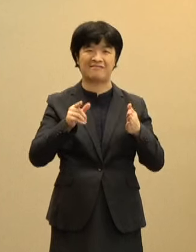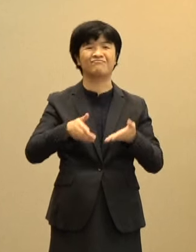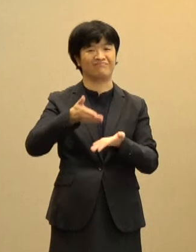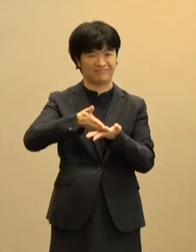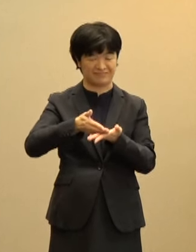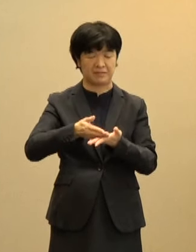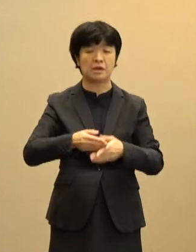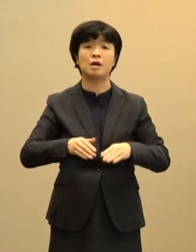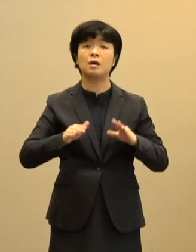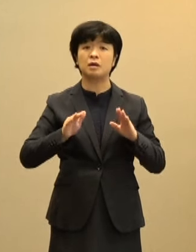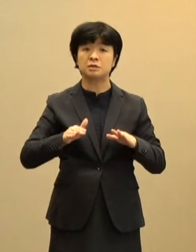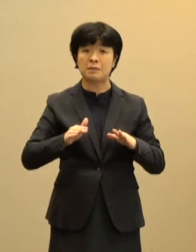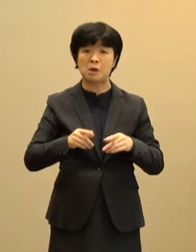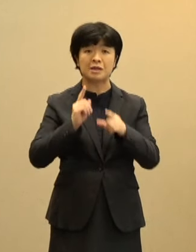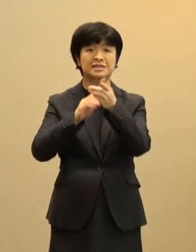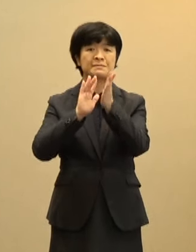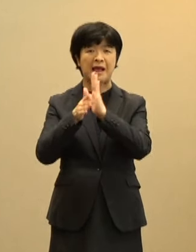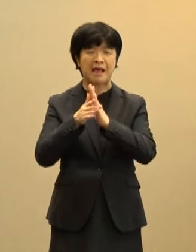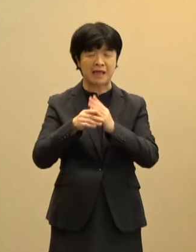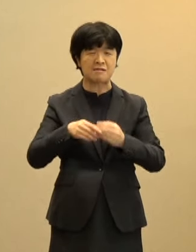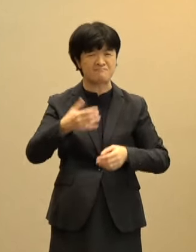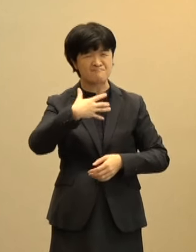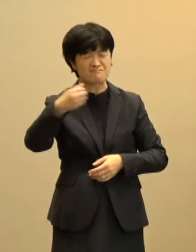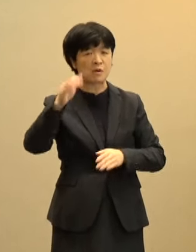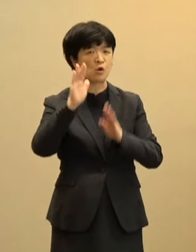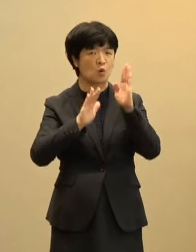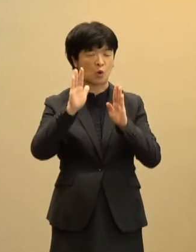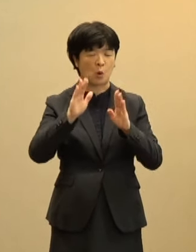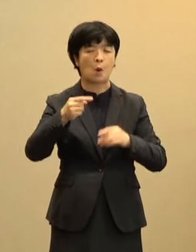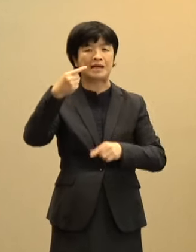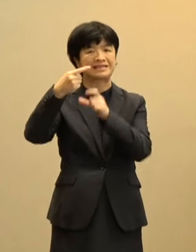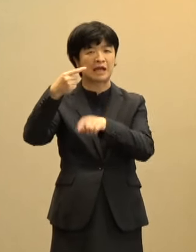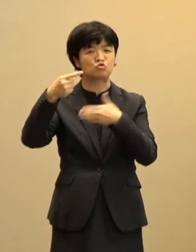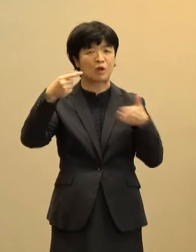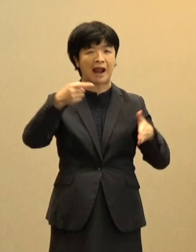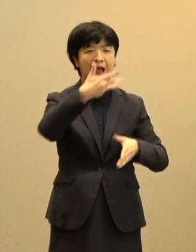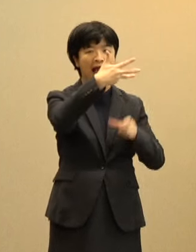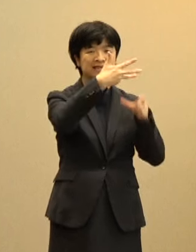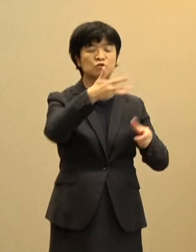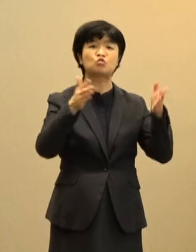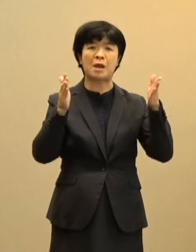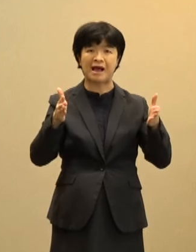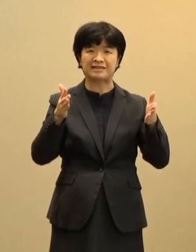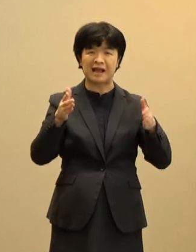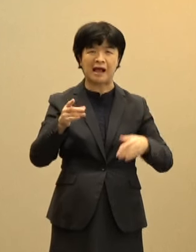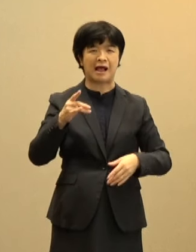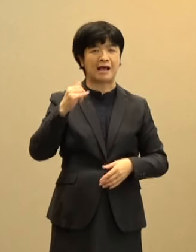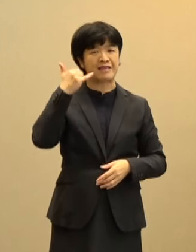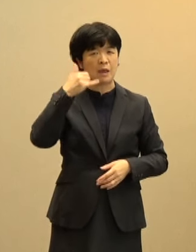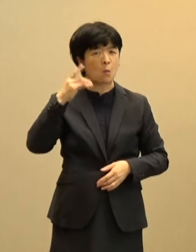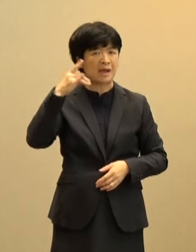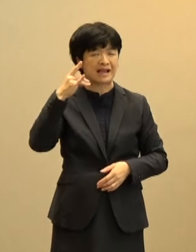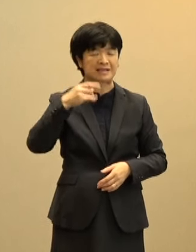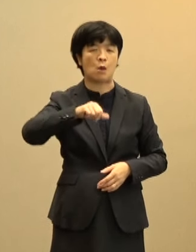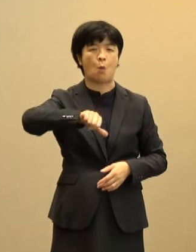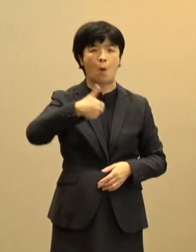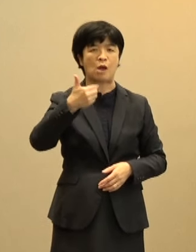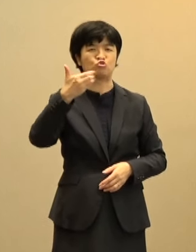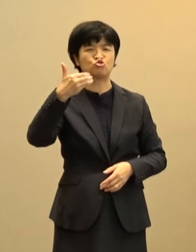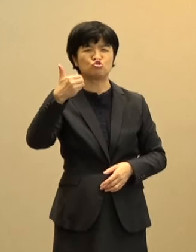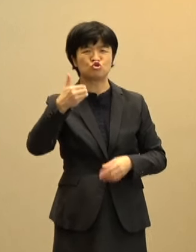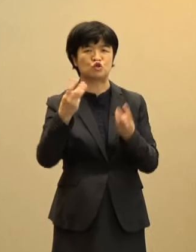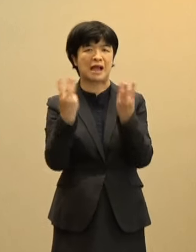内の被害状況についてですが、本年1月から8月末までの間に発生した電話で詐欺の被害は590